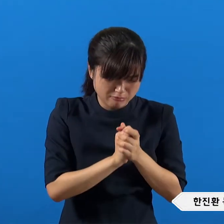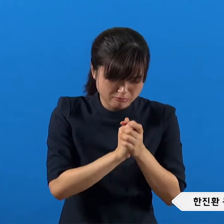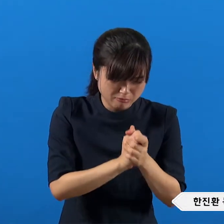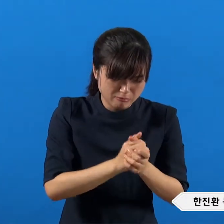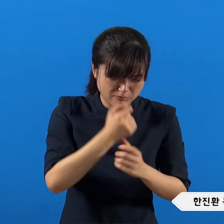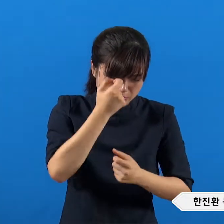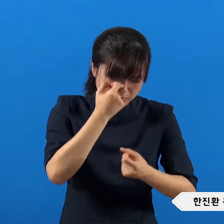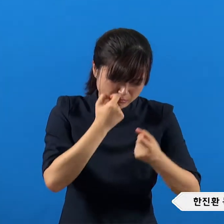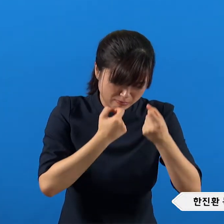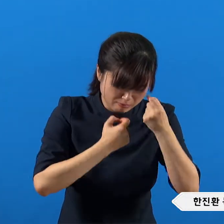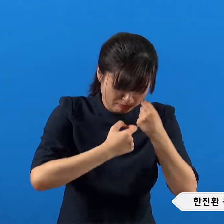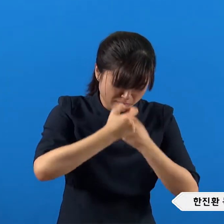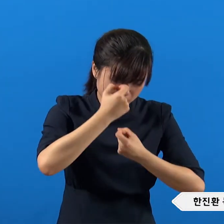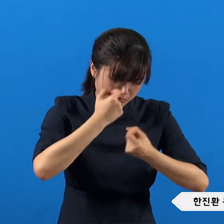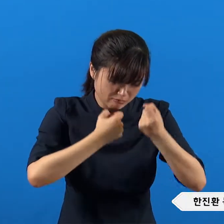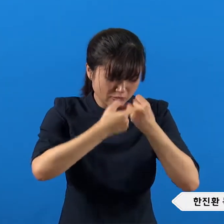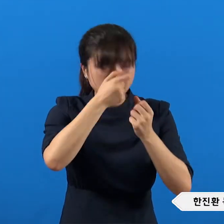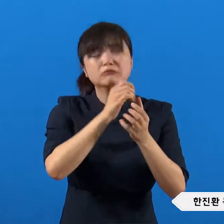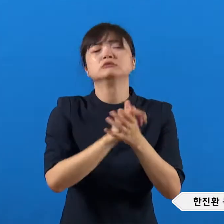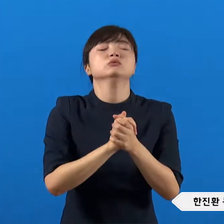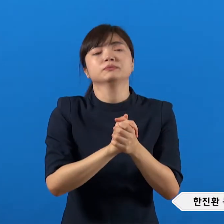울면서 기도했습니다.